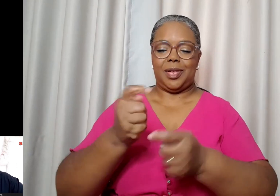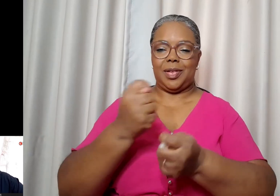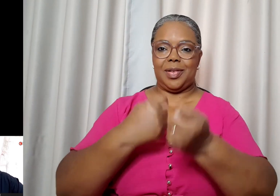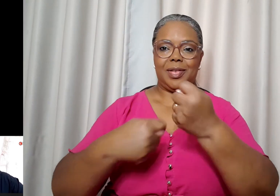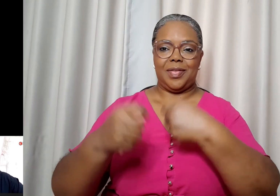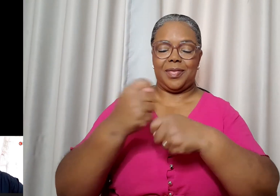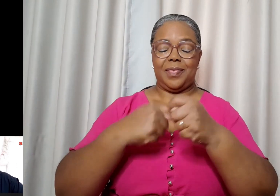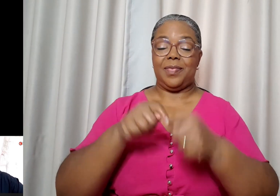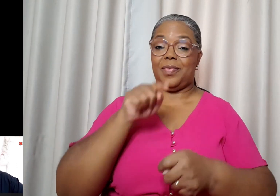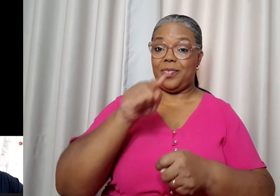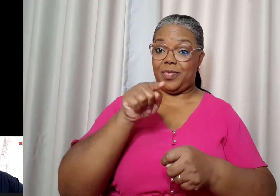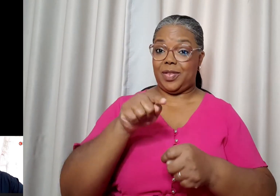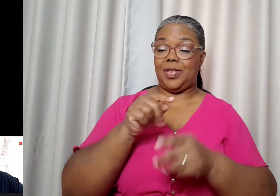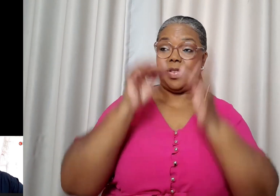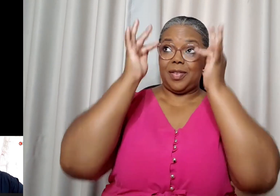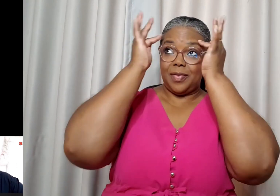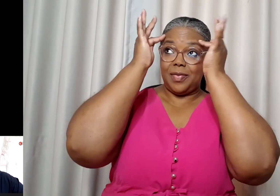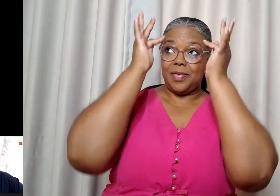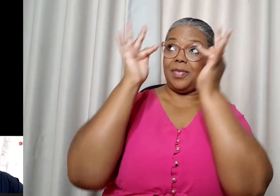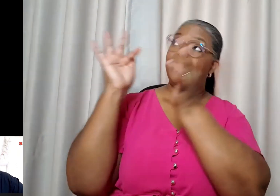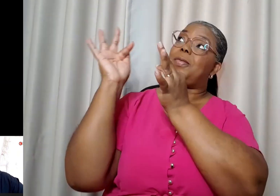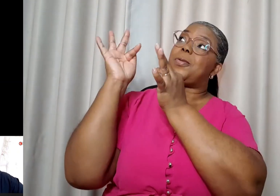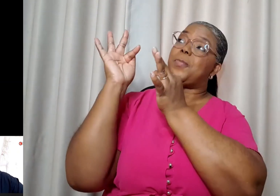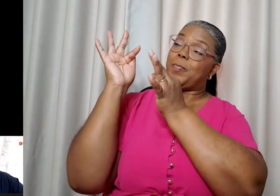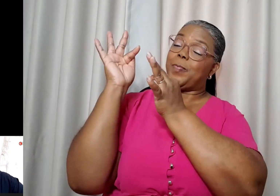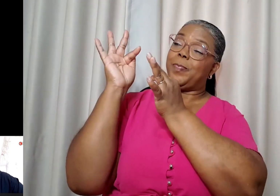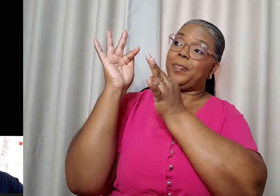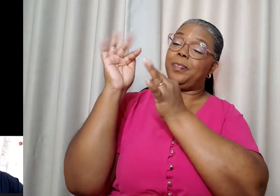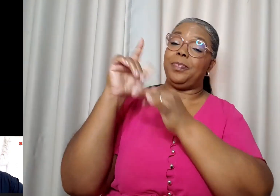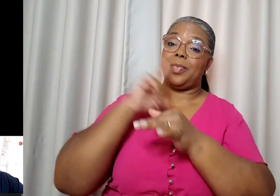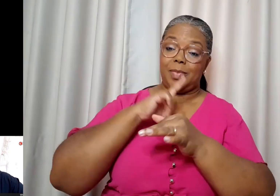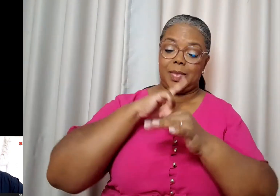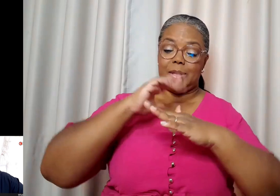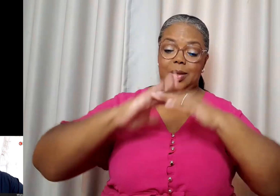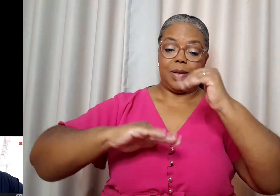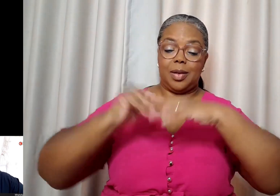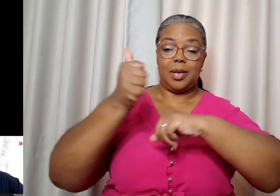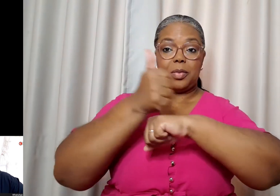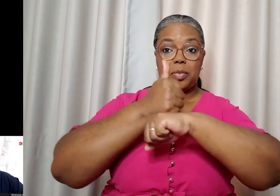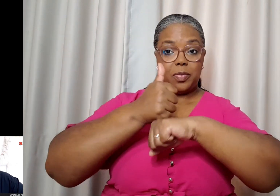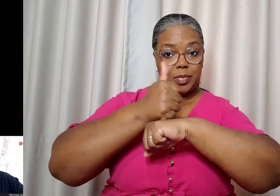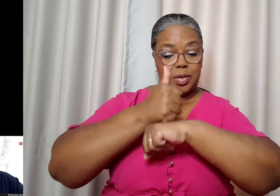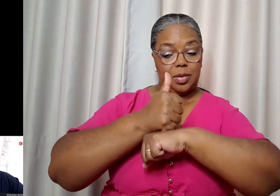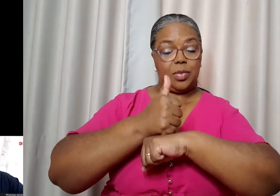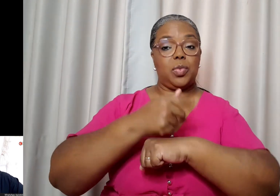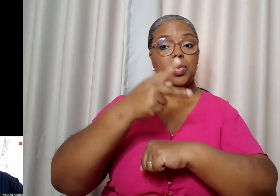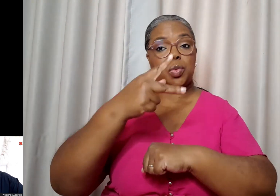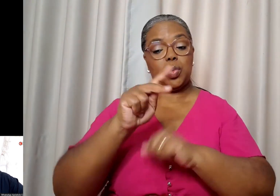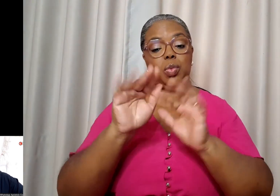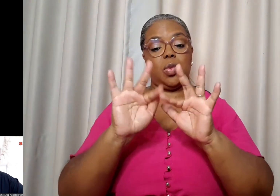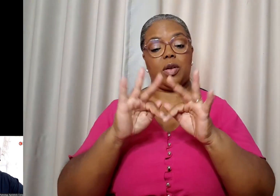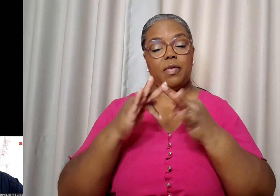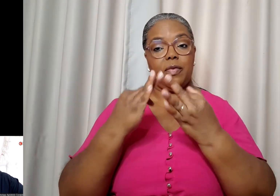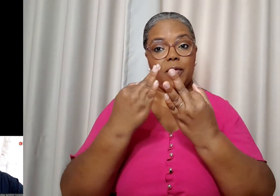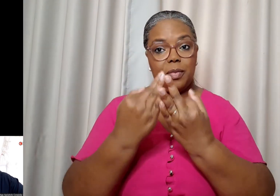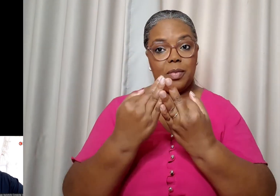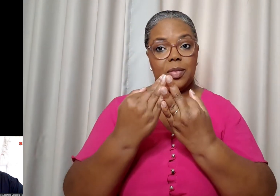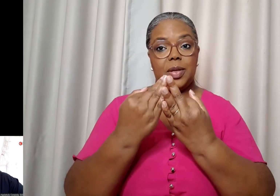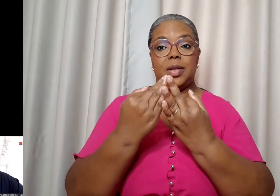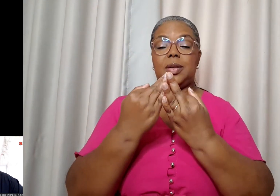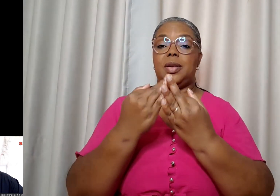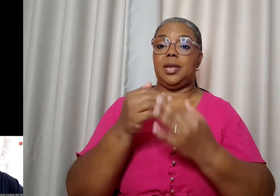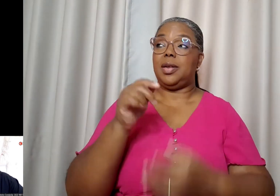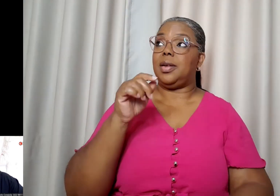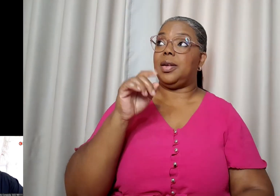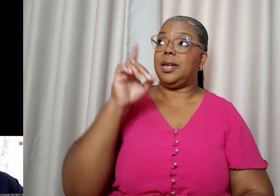Deus, você tem a tua profissão, você tem a tua família, e você foi chamado para implantar o